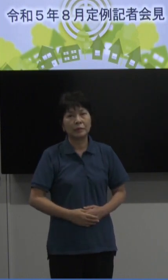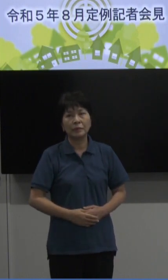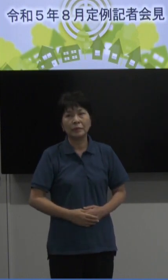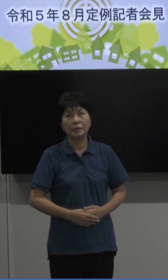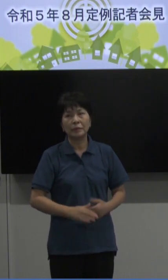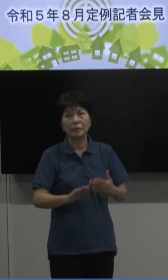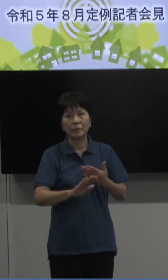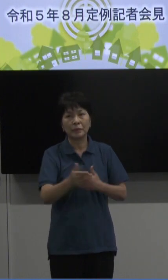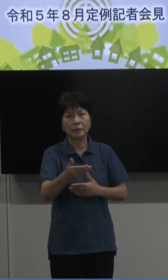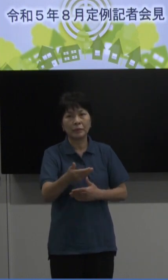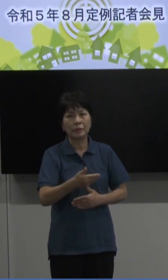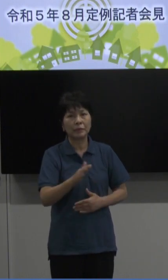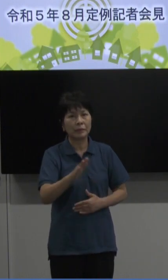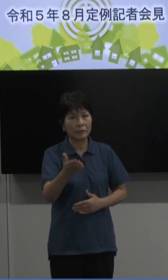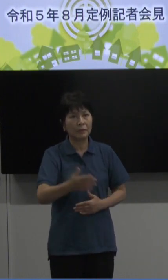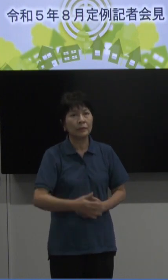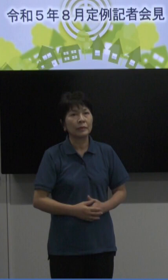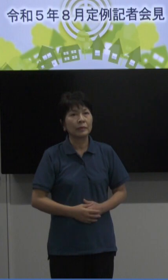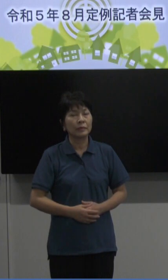他にございませんか。